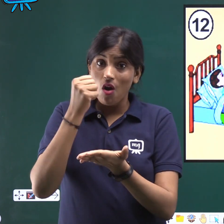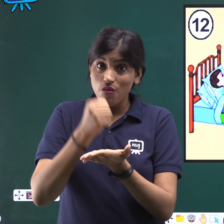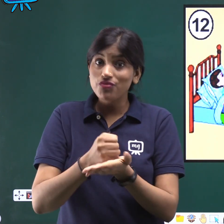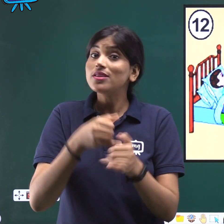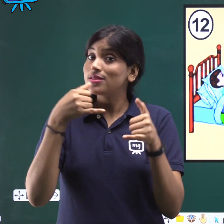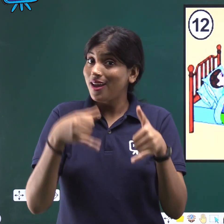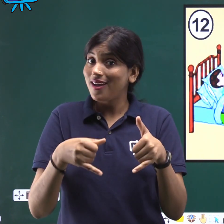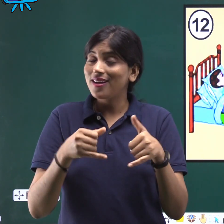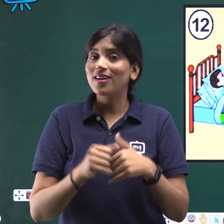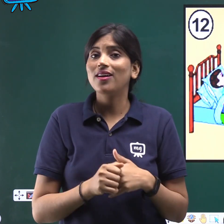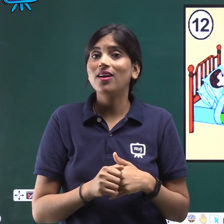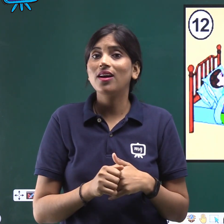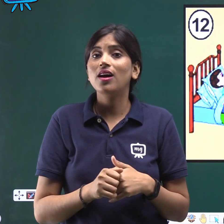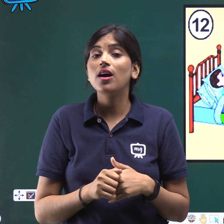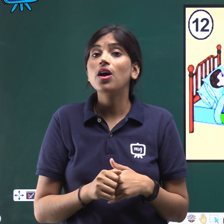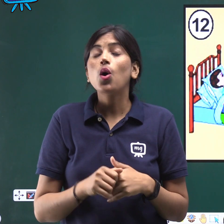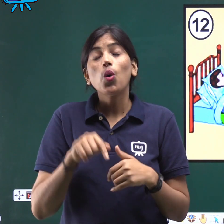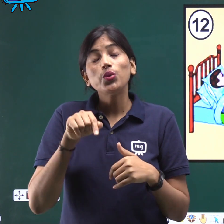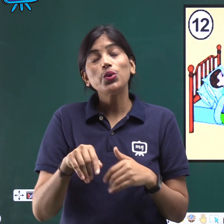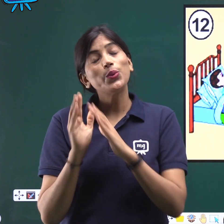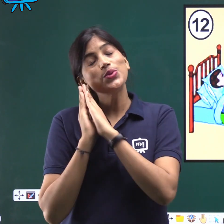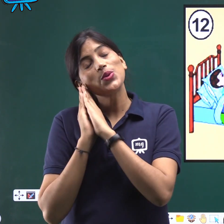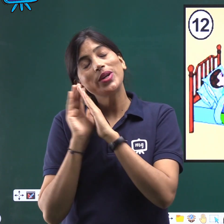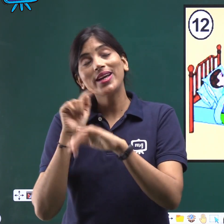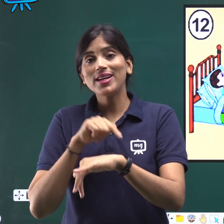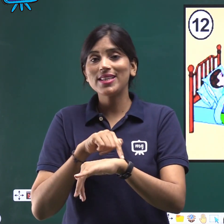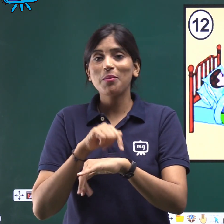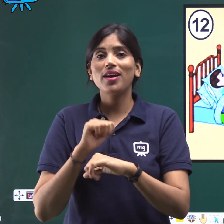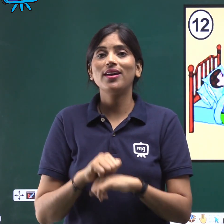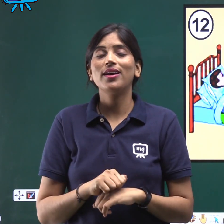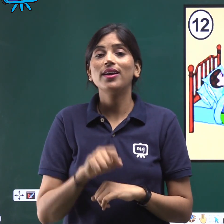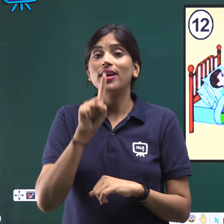फिक्स है, तो सोने का समय